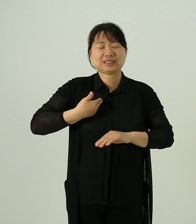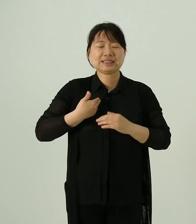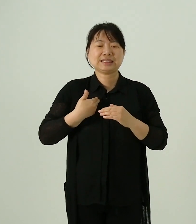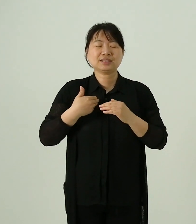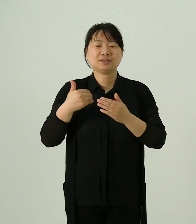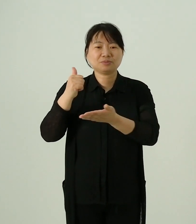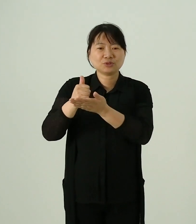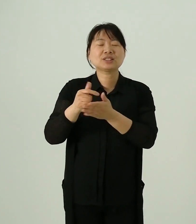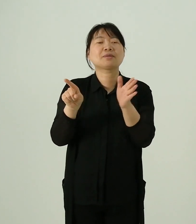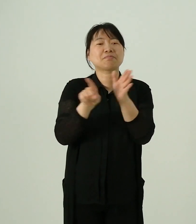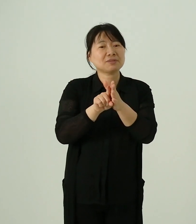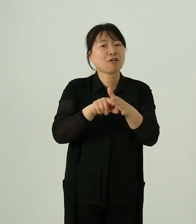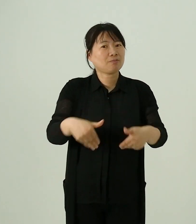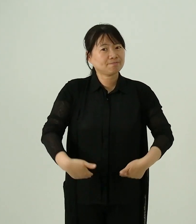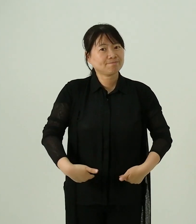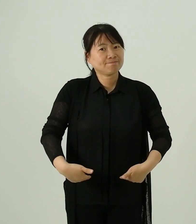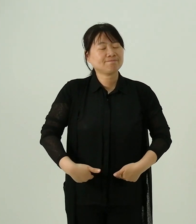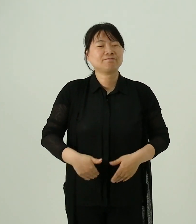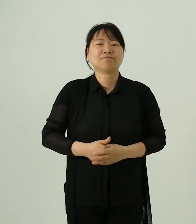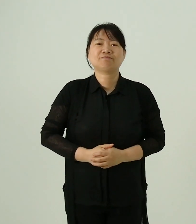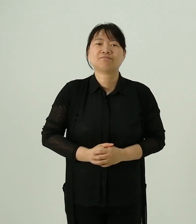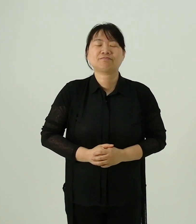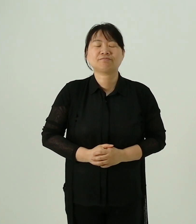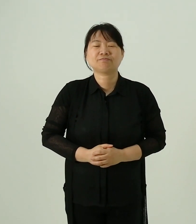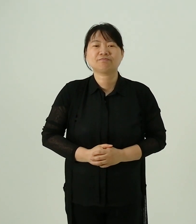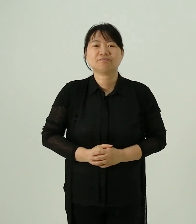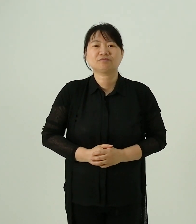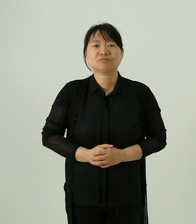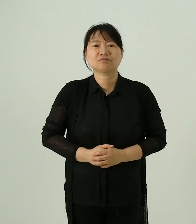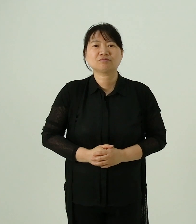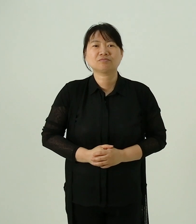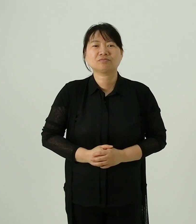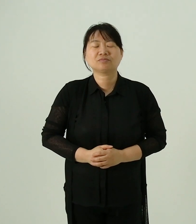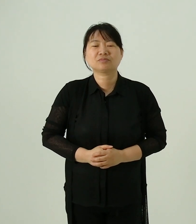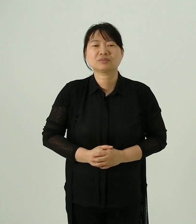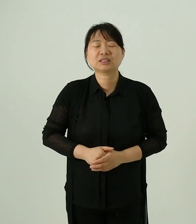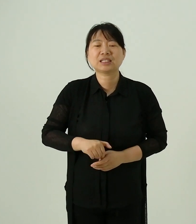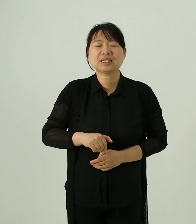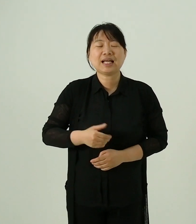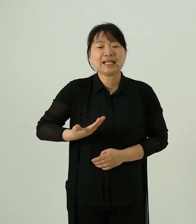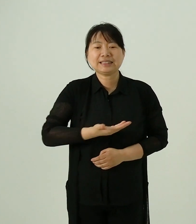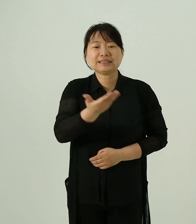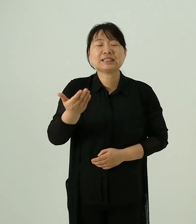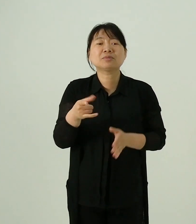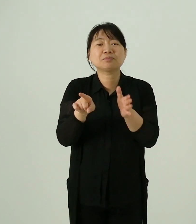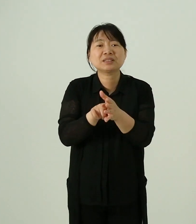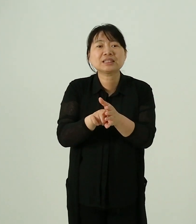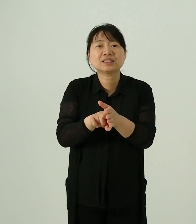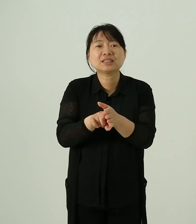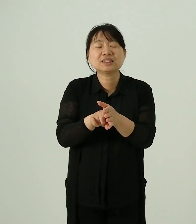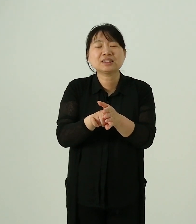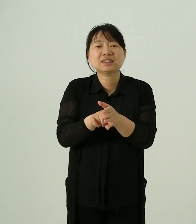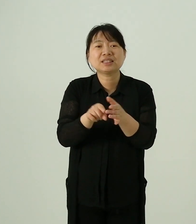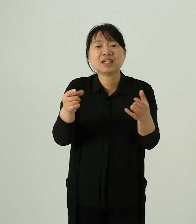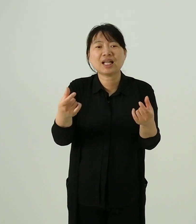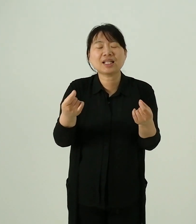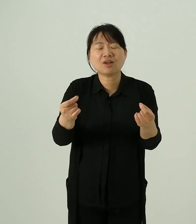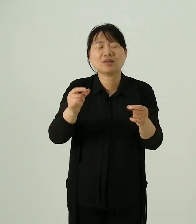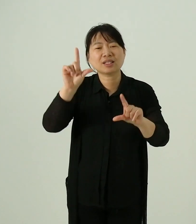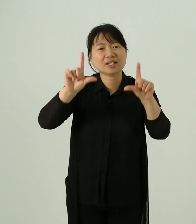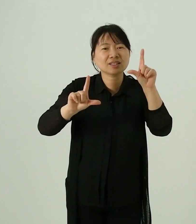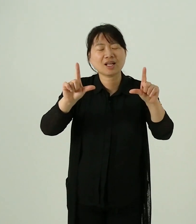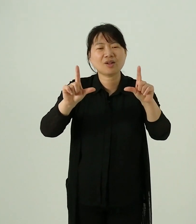이심을 믿어야 할지니라. 그럼 도대체 이들이 믿음이 이런